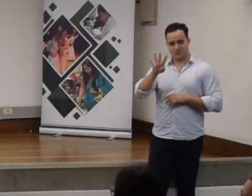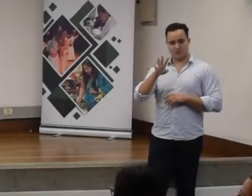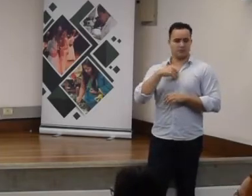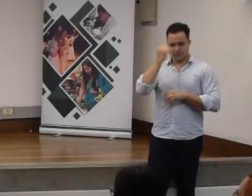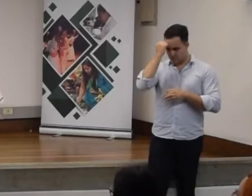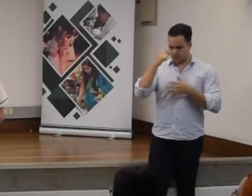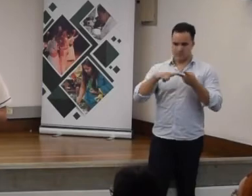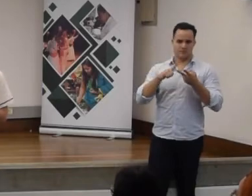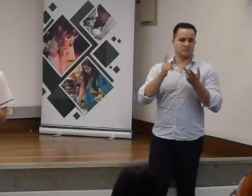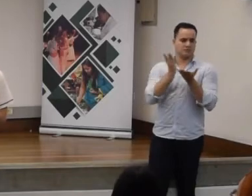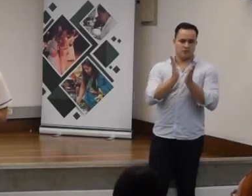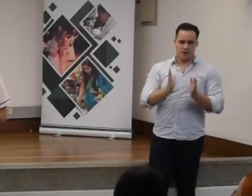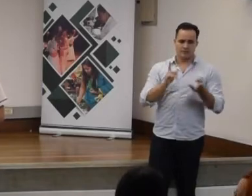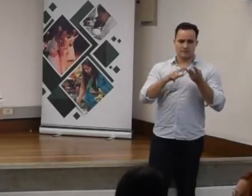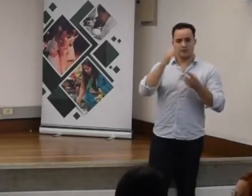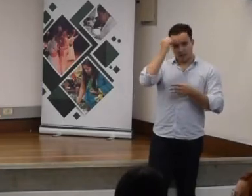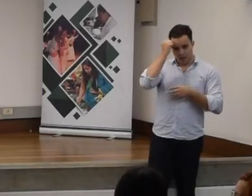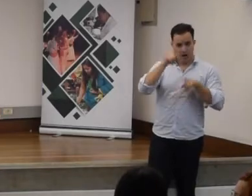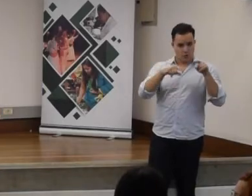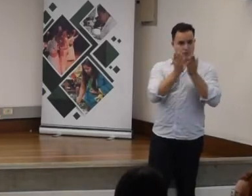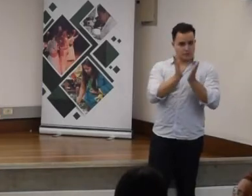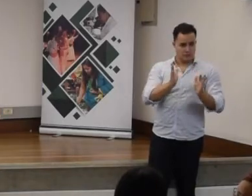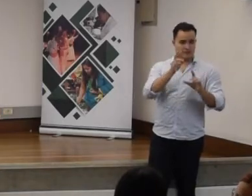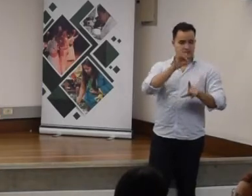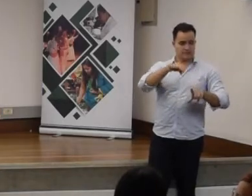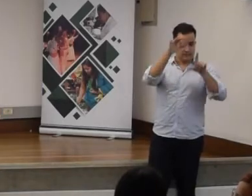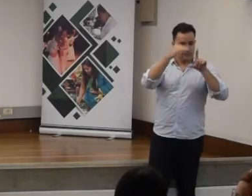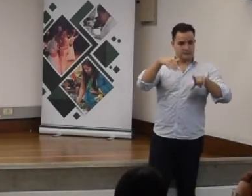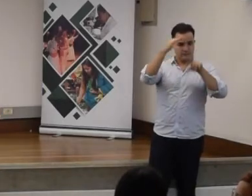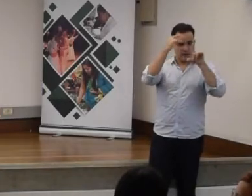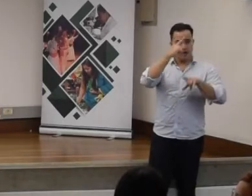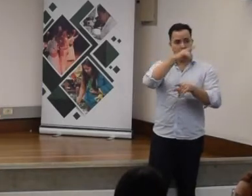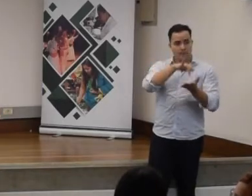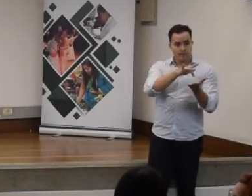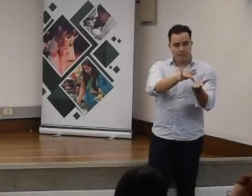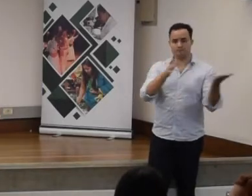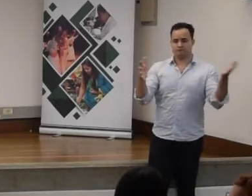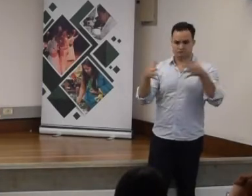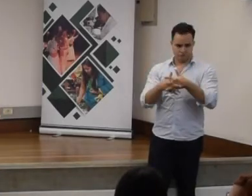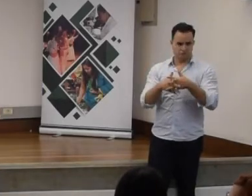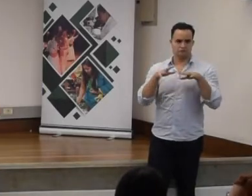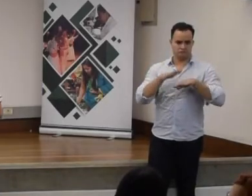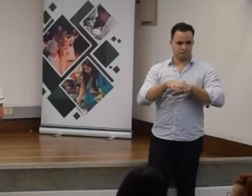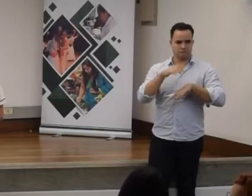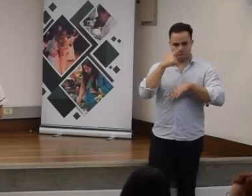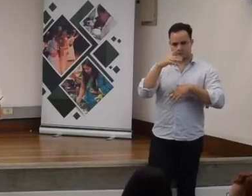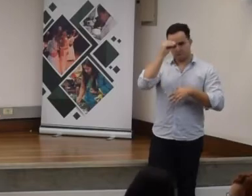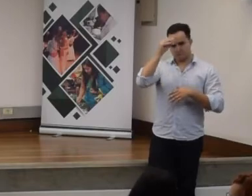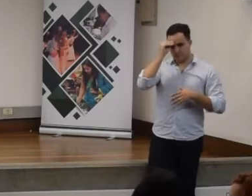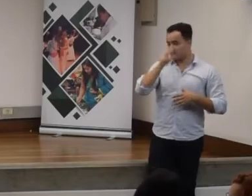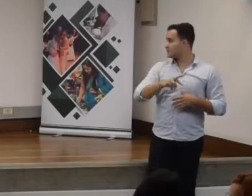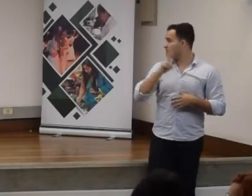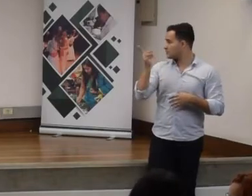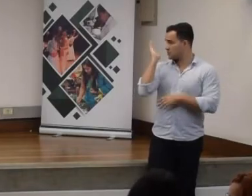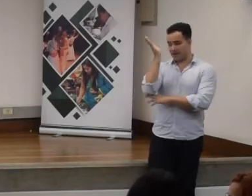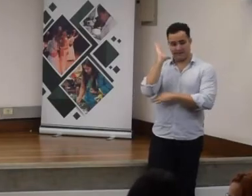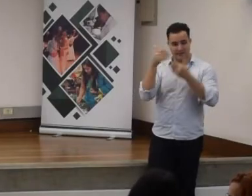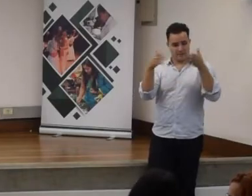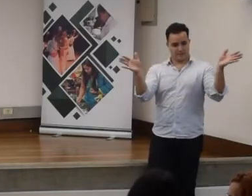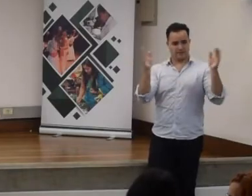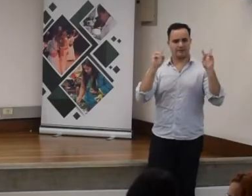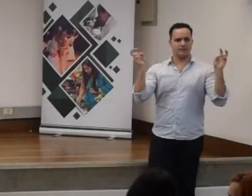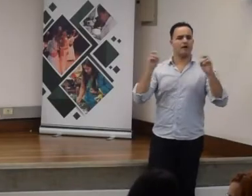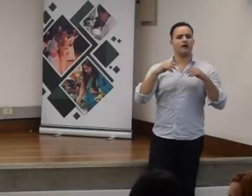estudiantes del posgrado, usaron estos espacios formativos, y cátedras abiertas en interseccionalidad y paz,